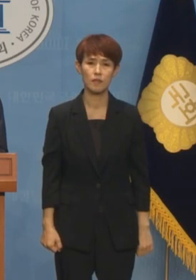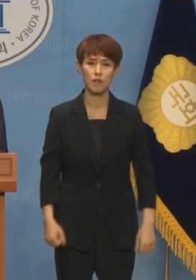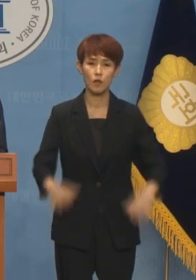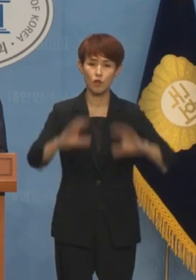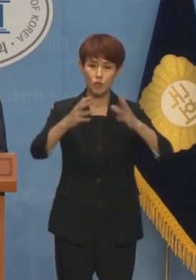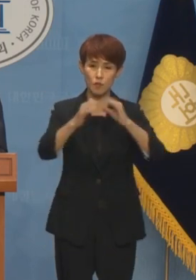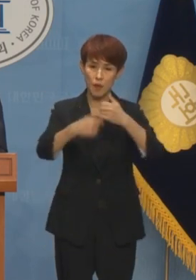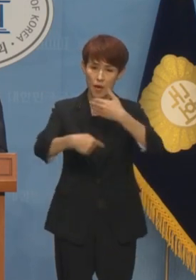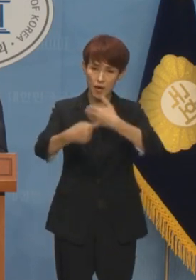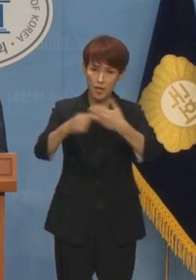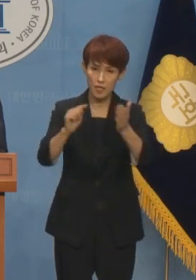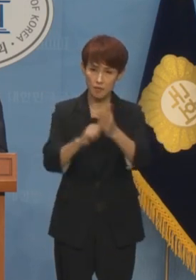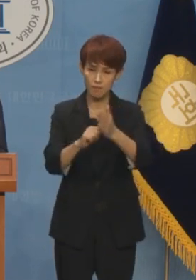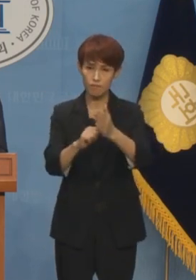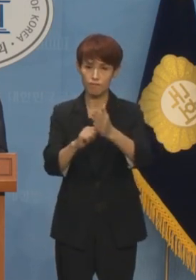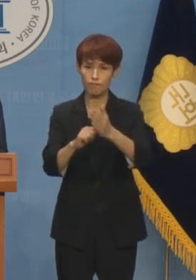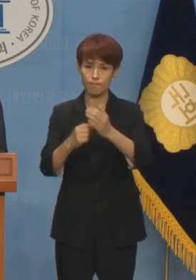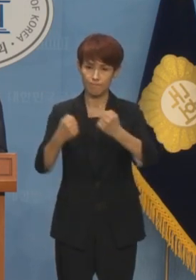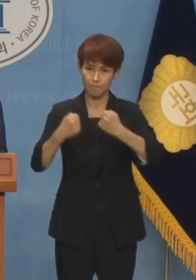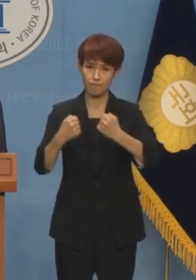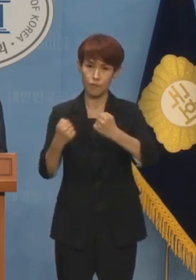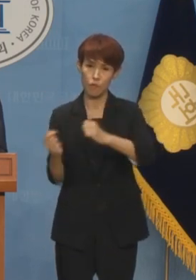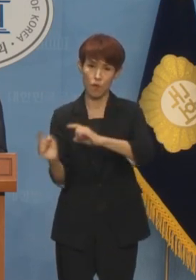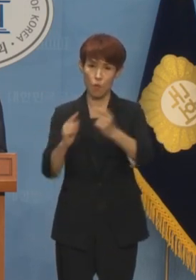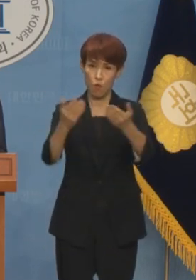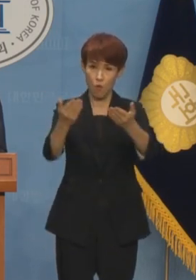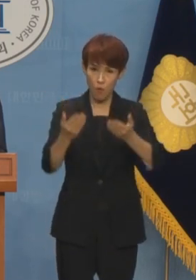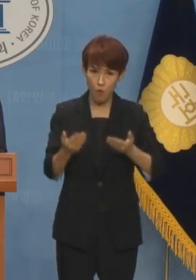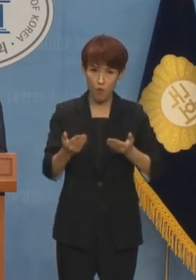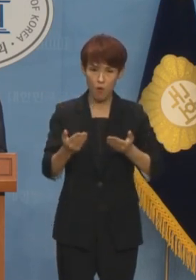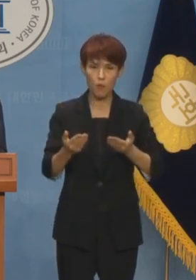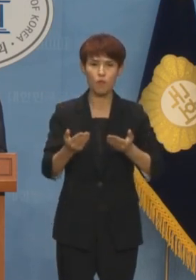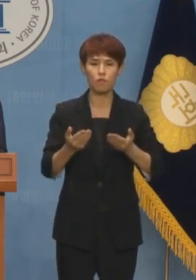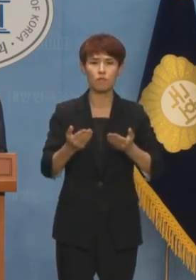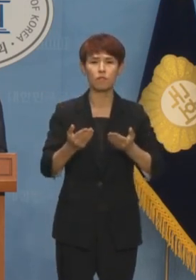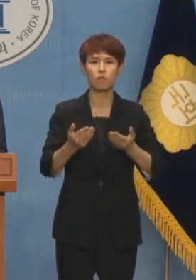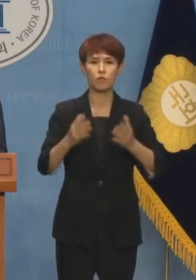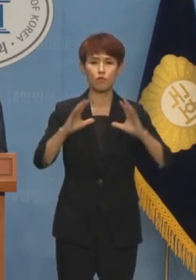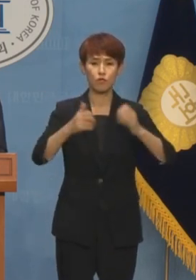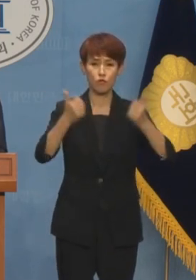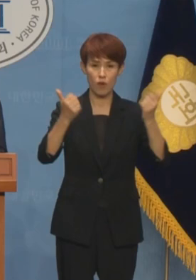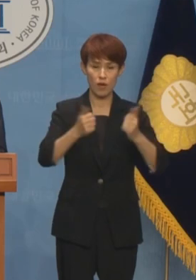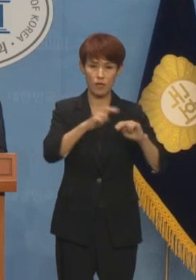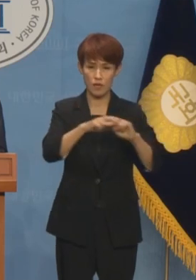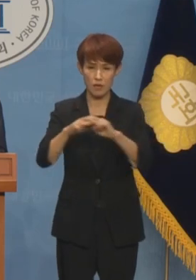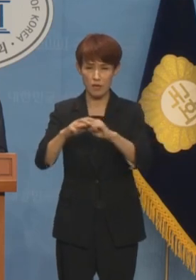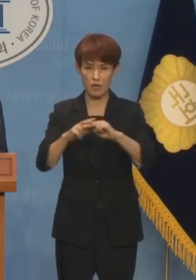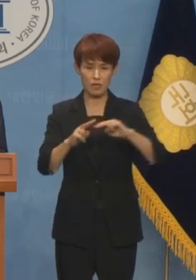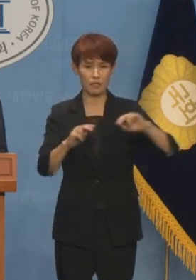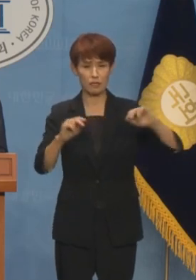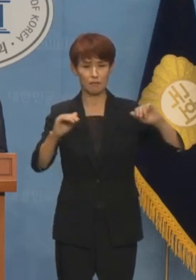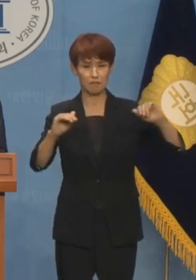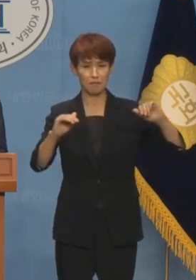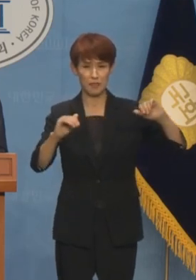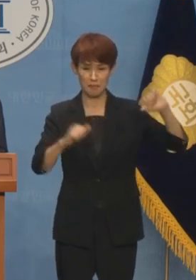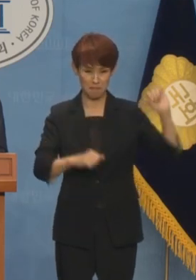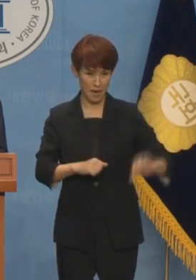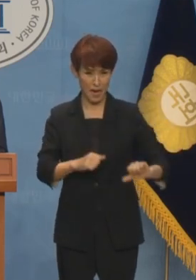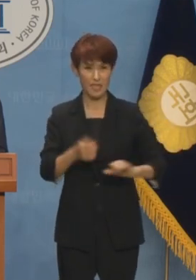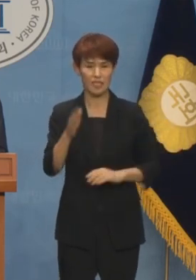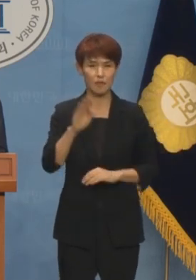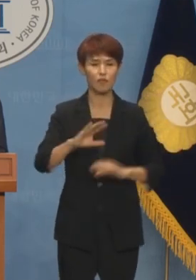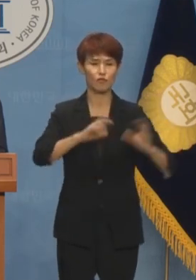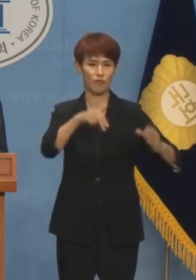민심을 회복하면 국회의 압도적 열세에도 불구하고 남은 3년 동안 정상적인